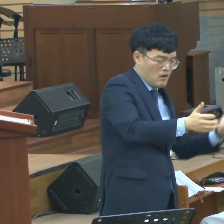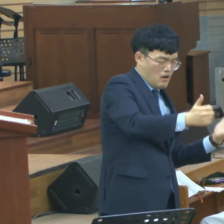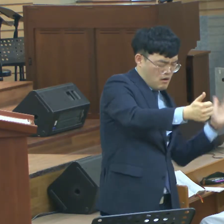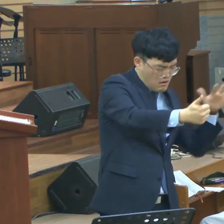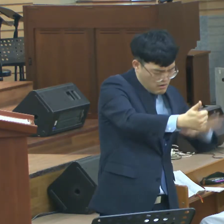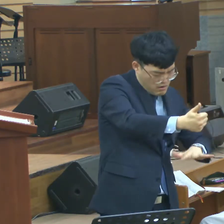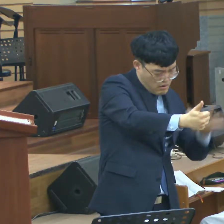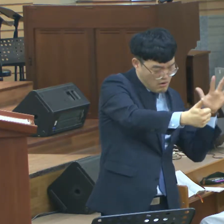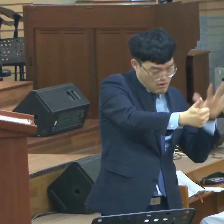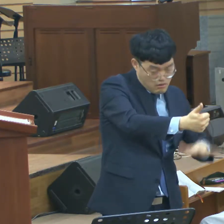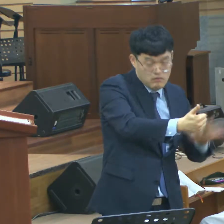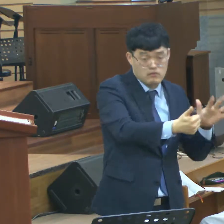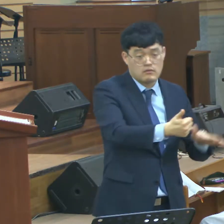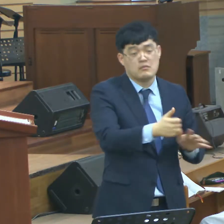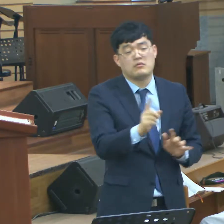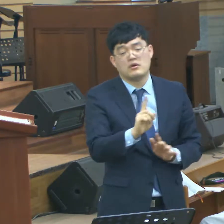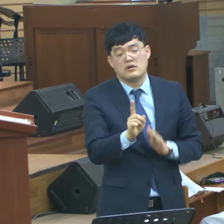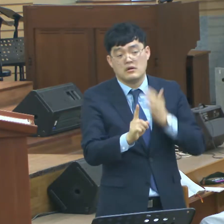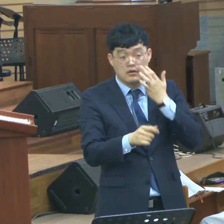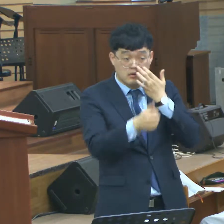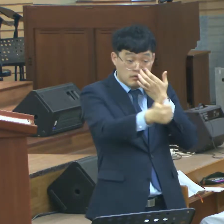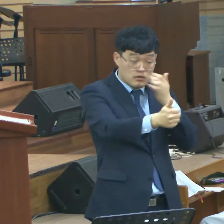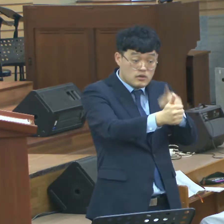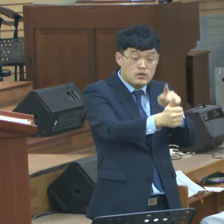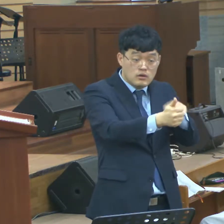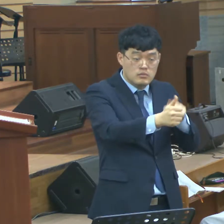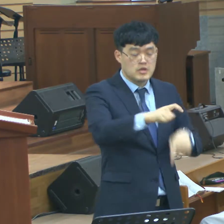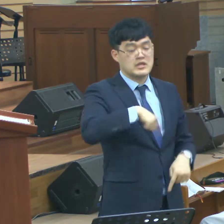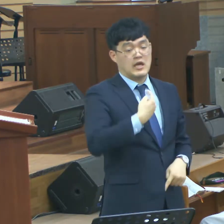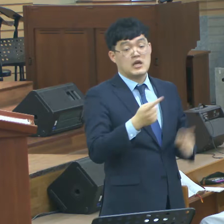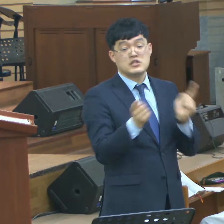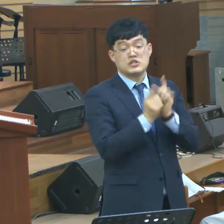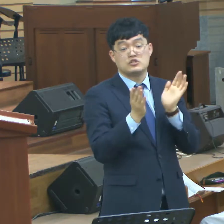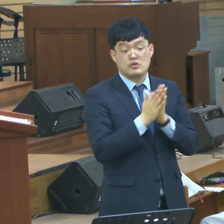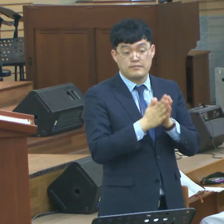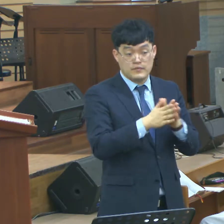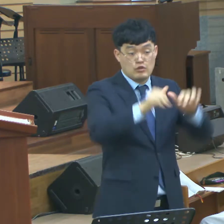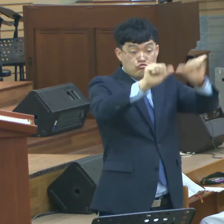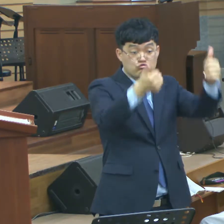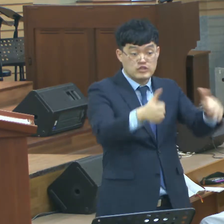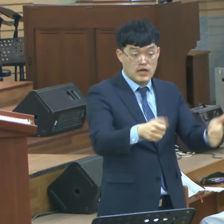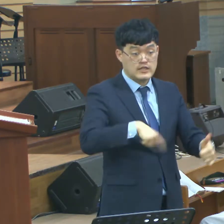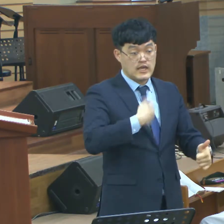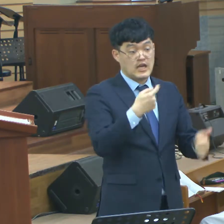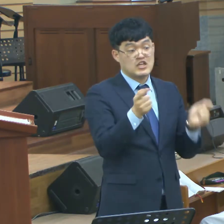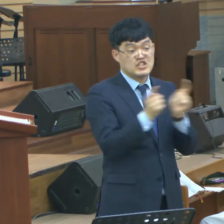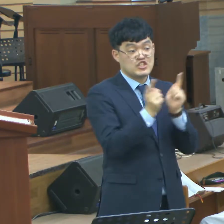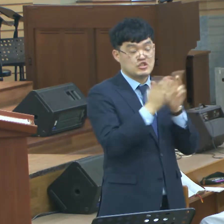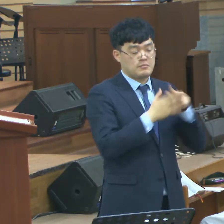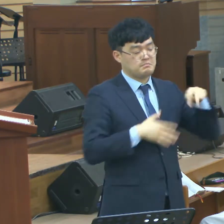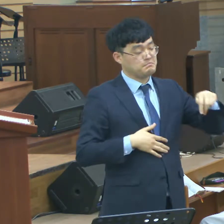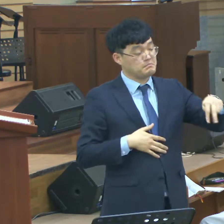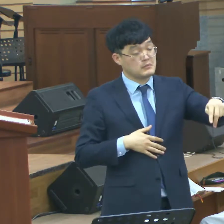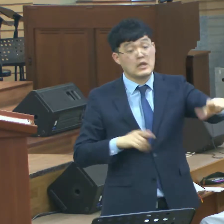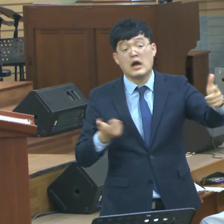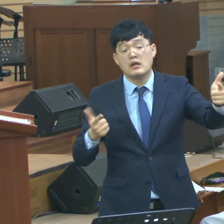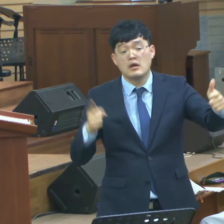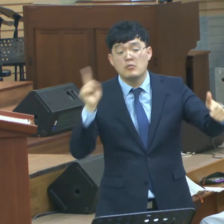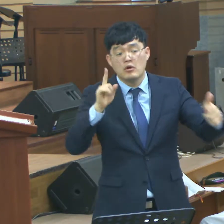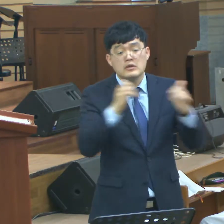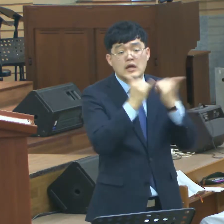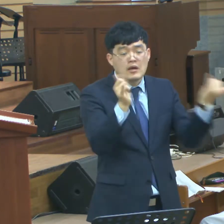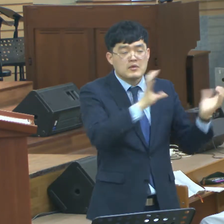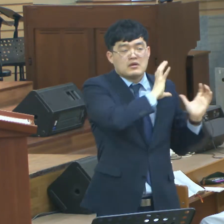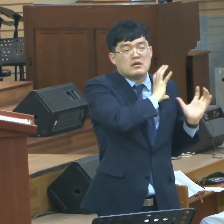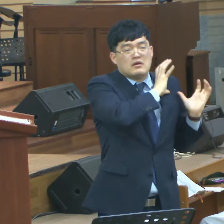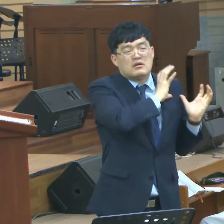어떻게 갔냐 하면 우상이 걸어간 게 아니고 어깨에 매가지고 가야 돼요. 중환자도 아닌데 어깨에 매가지고 거기 간다고요. 거기